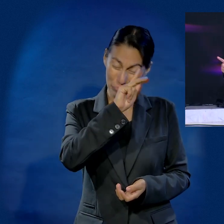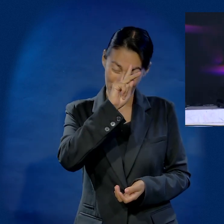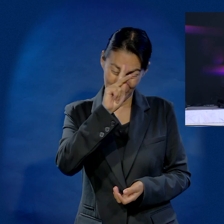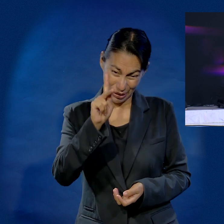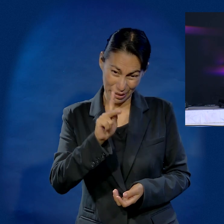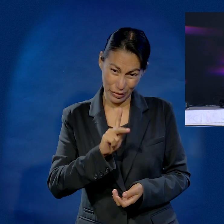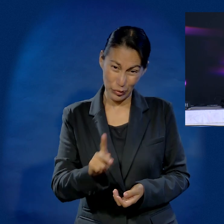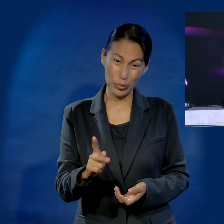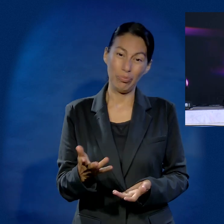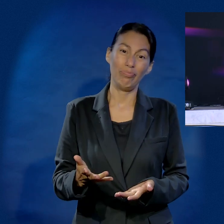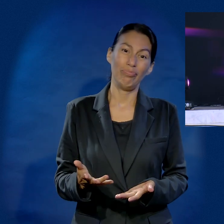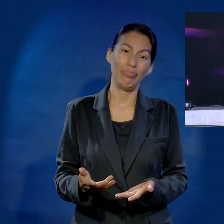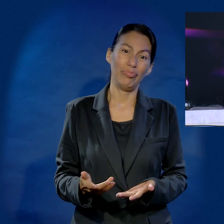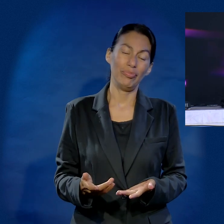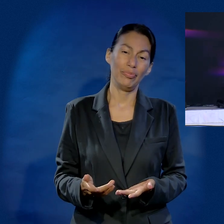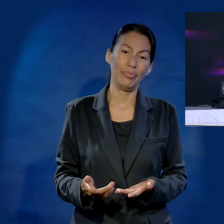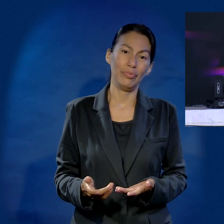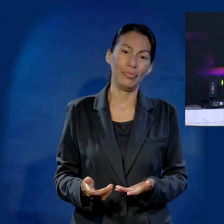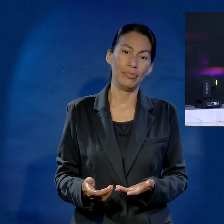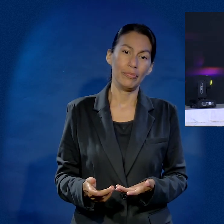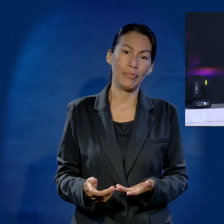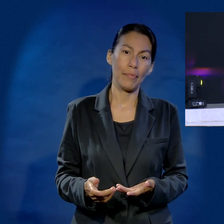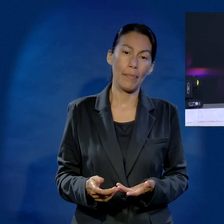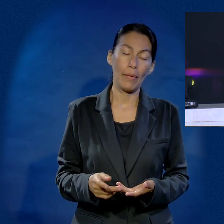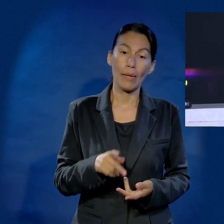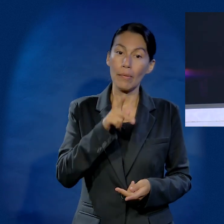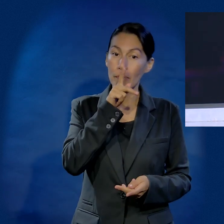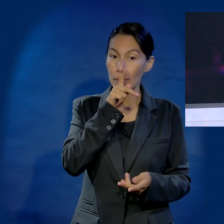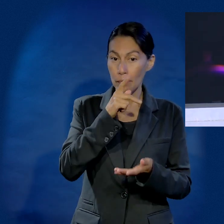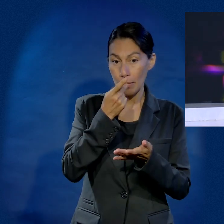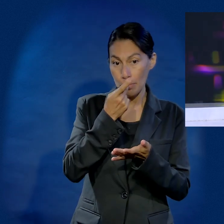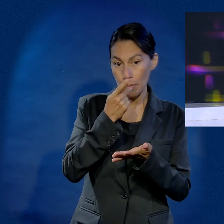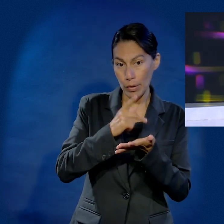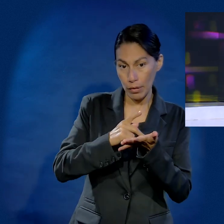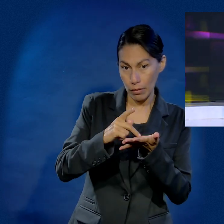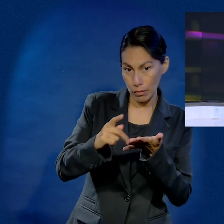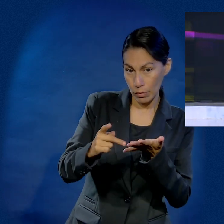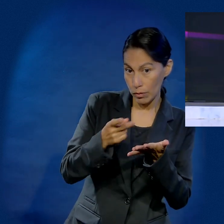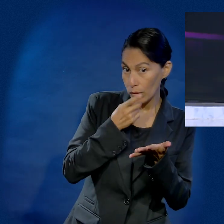Y eso es peor, porque en palabras del apóstol Pablo dijo,